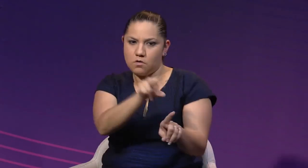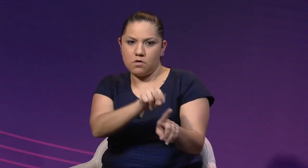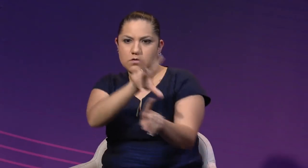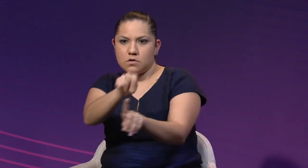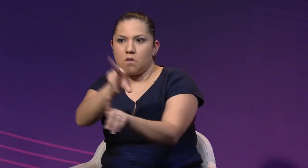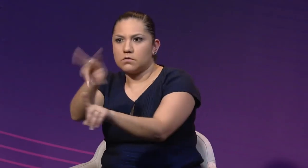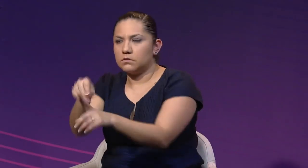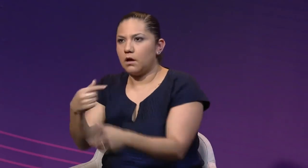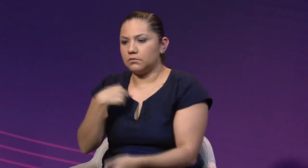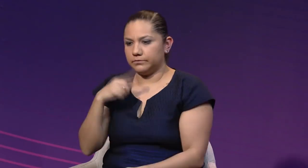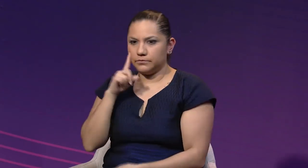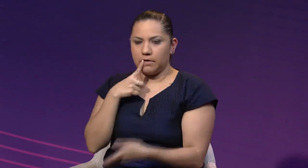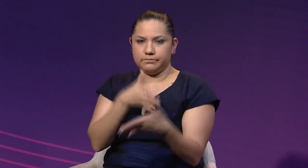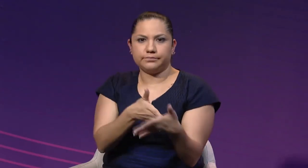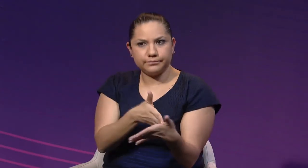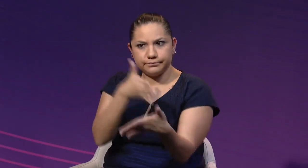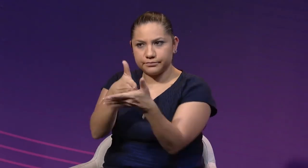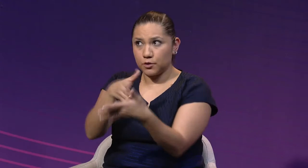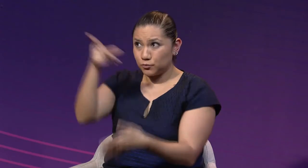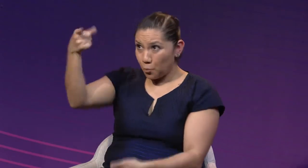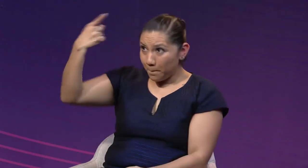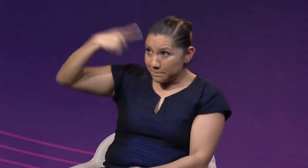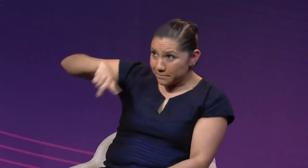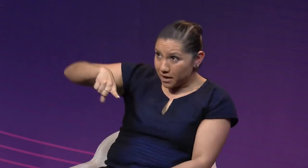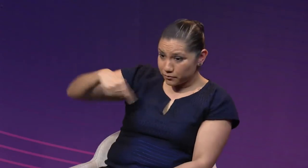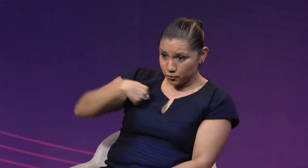trabajar, ¿no? Están como condenados a veces a que no pueden hacer nada.